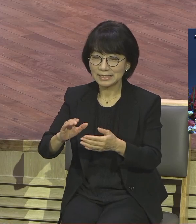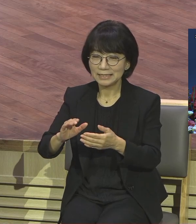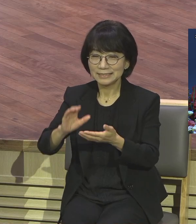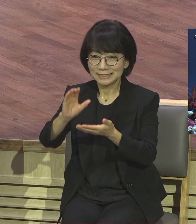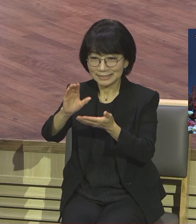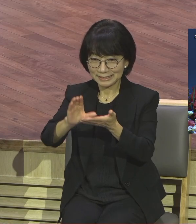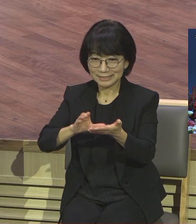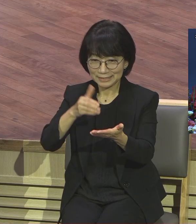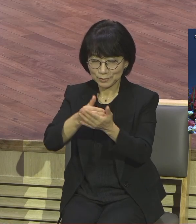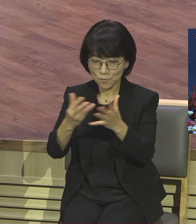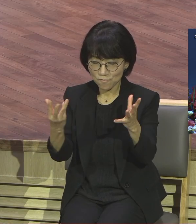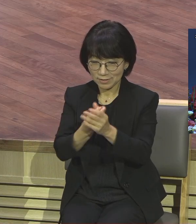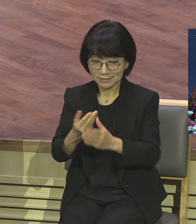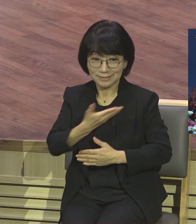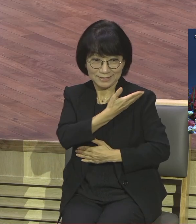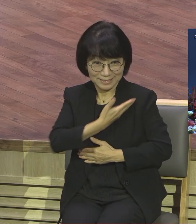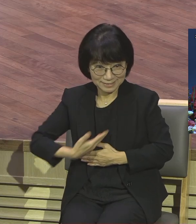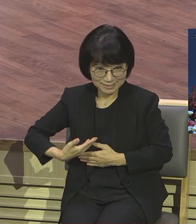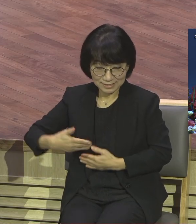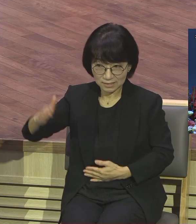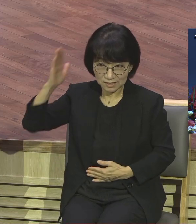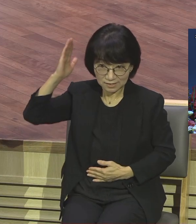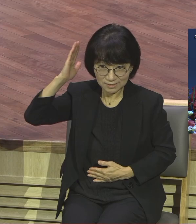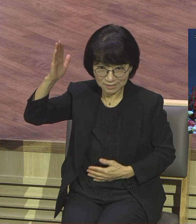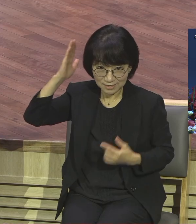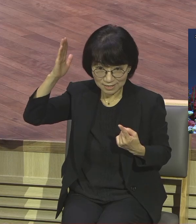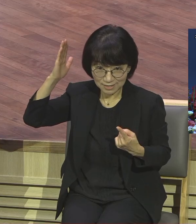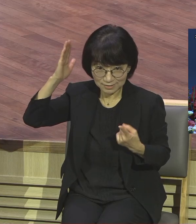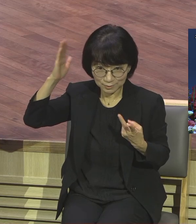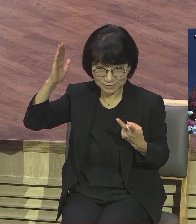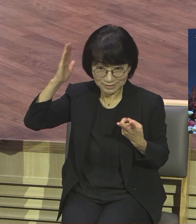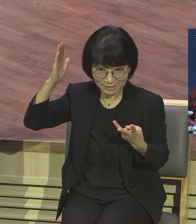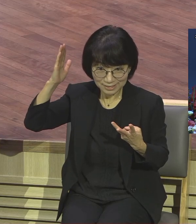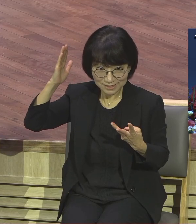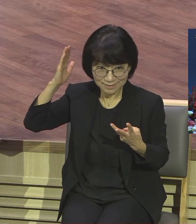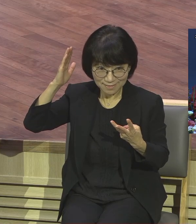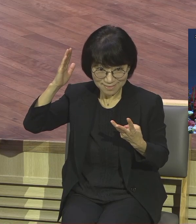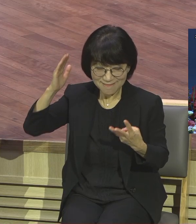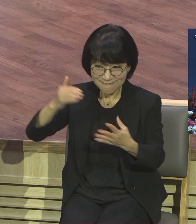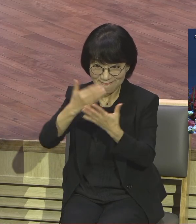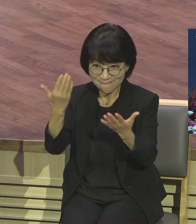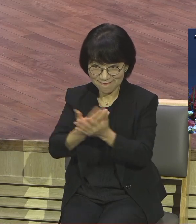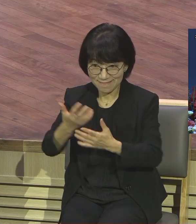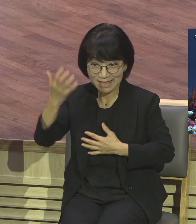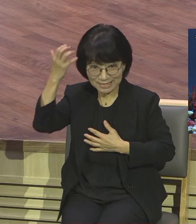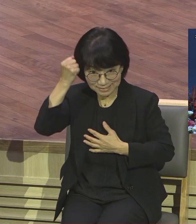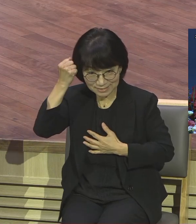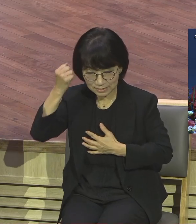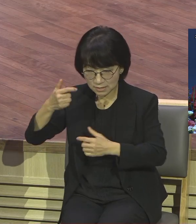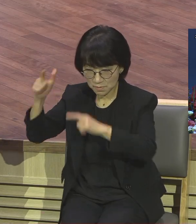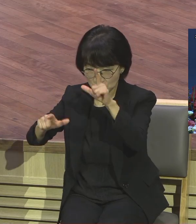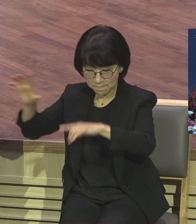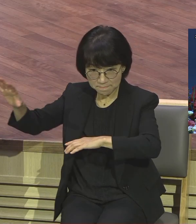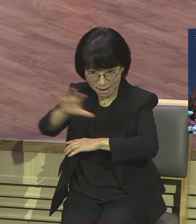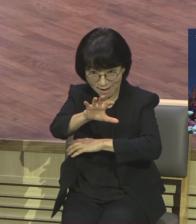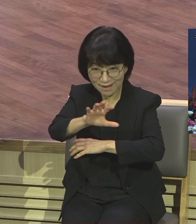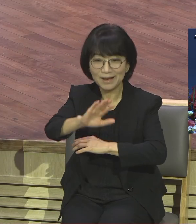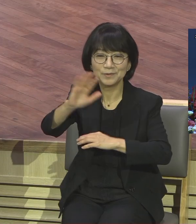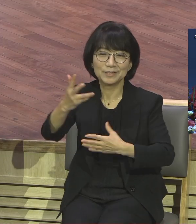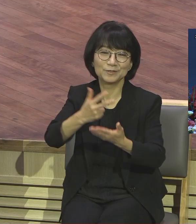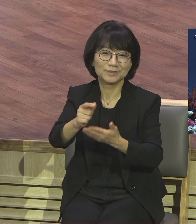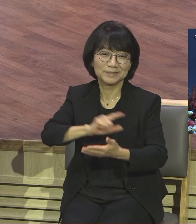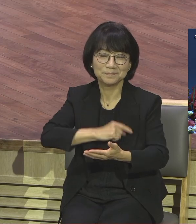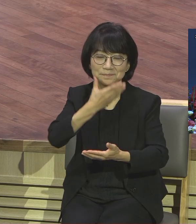시리즈, 이걸 통해서 예수님이 원하시는 영적 산 교본으로 자리매김하는 그런 시간표 되기를